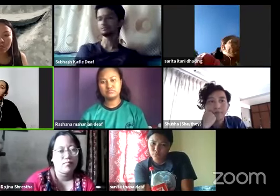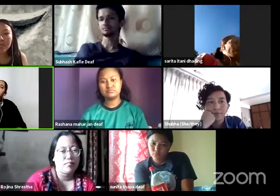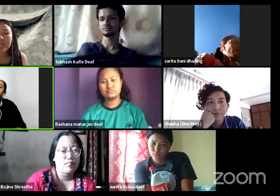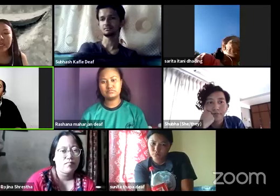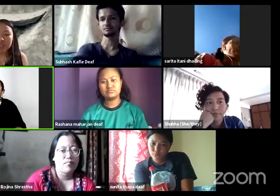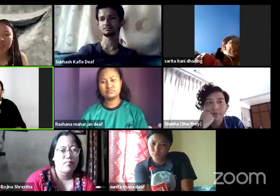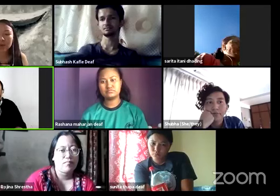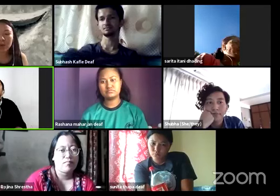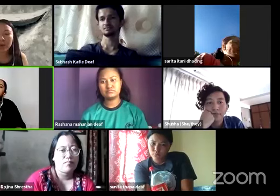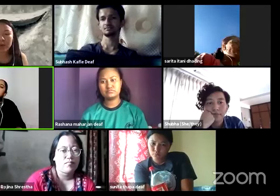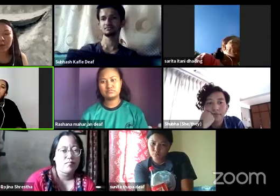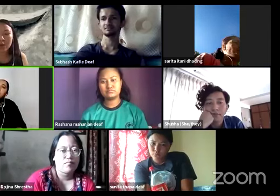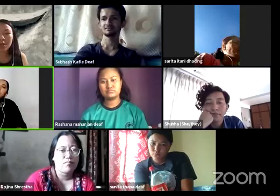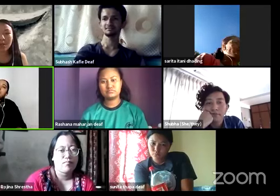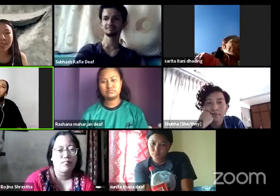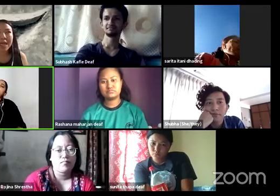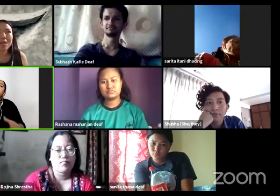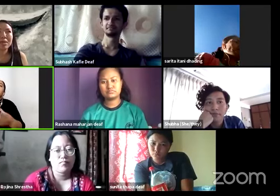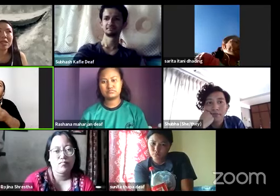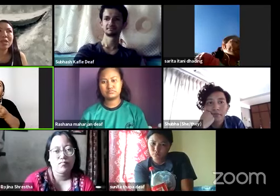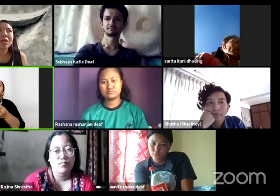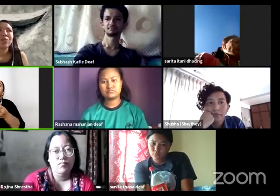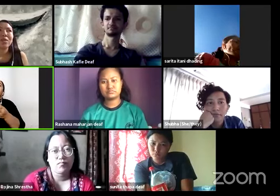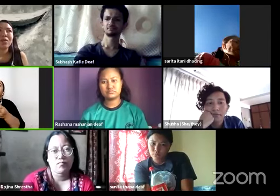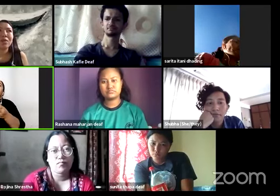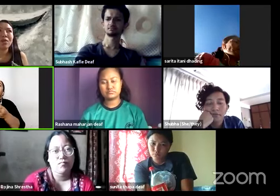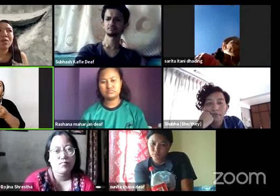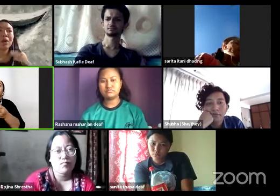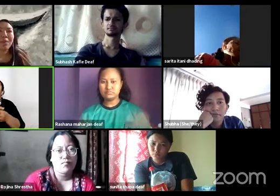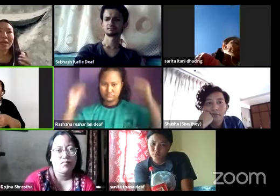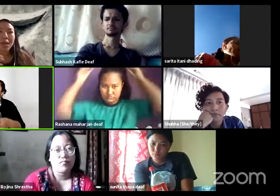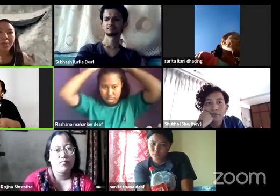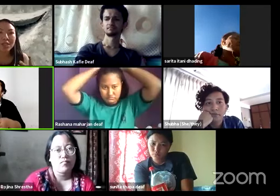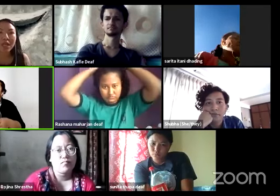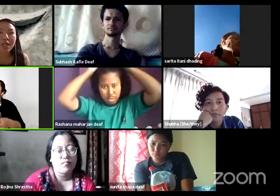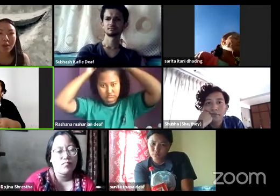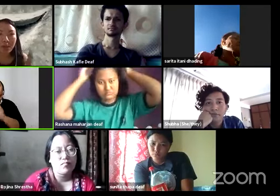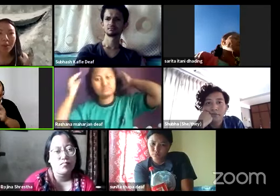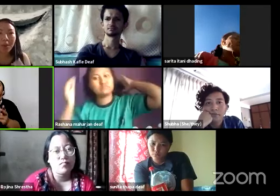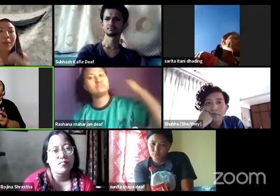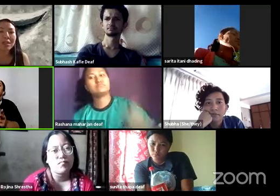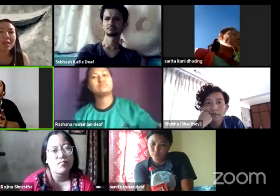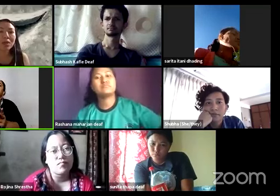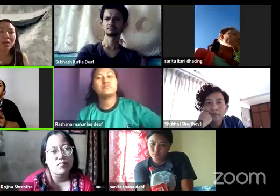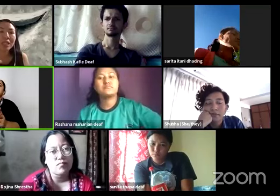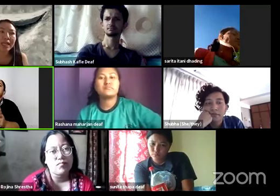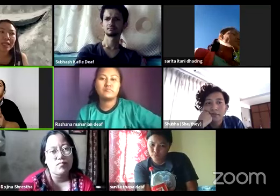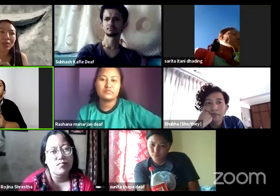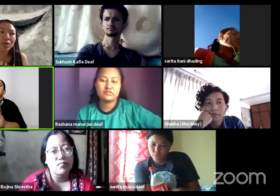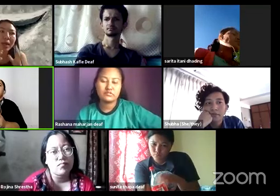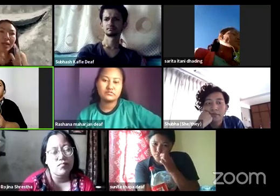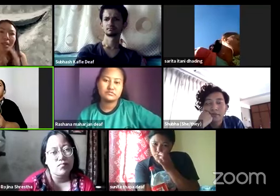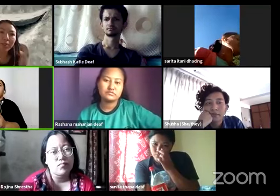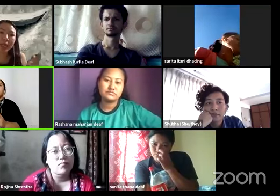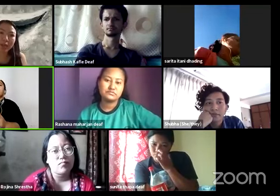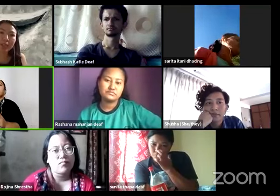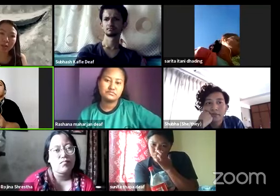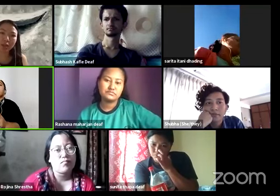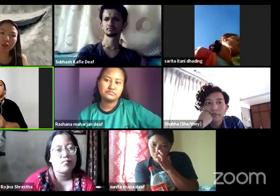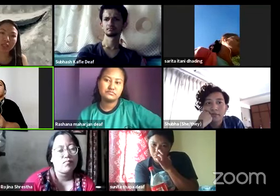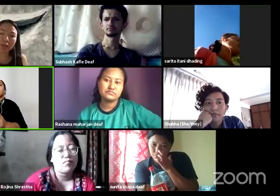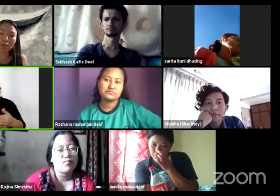छ त्यसभित्र भएको, अथवा चाहिँ हामीले यो अपाङ्गता पहिचान अपाङ्गताको अधिकारका अपाङ्गता